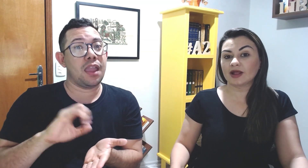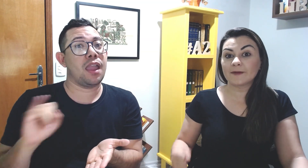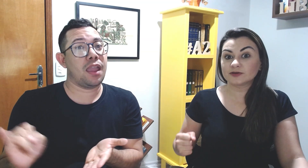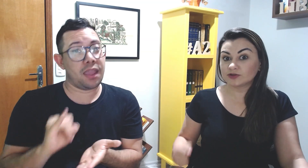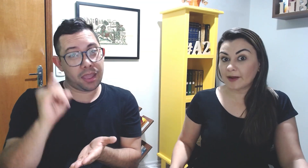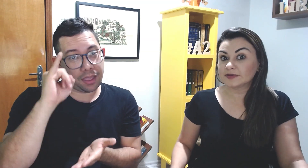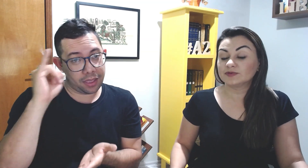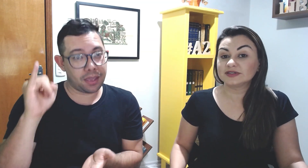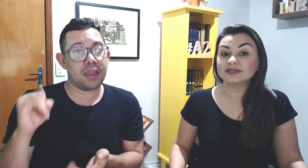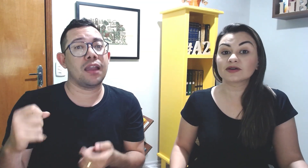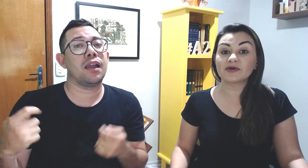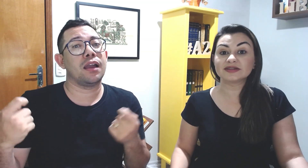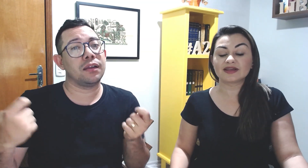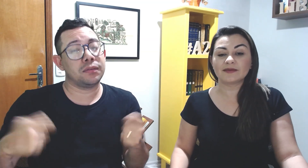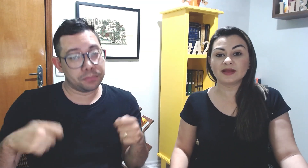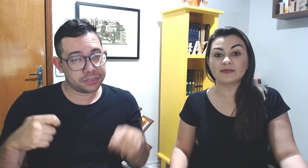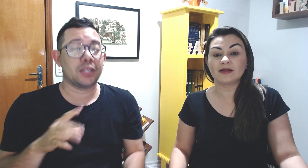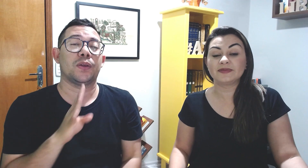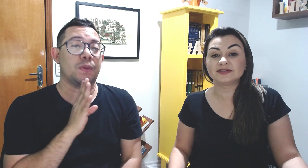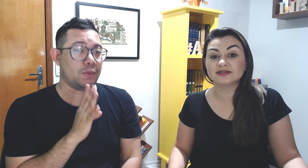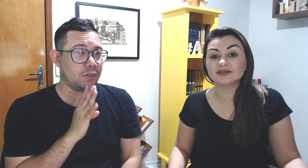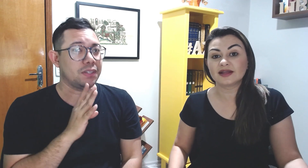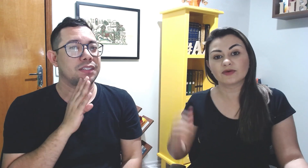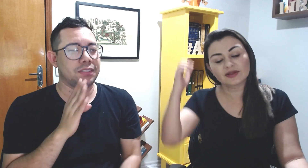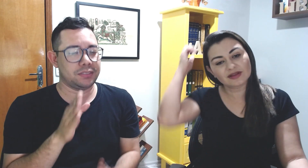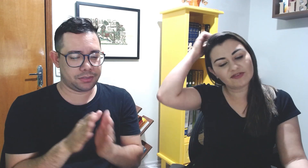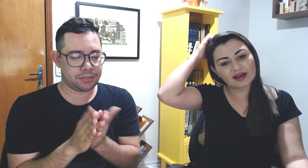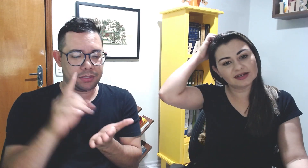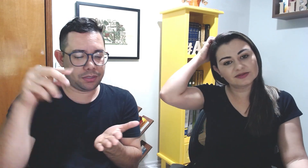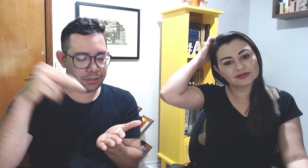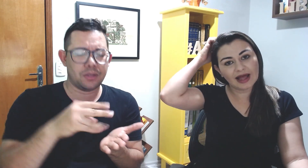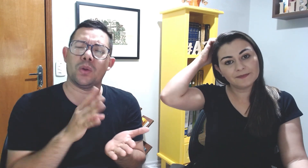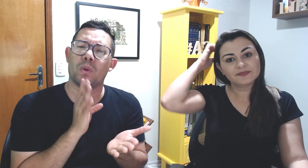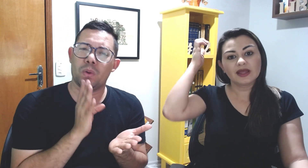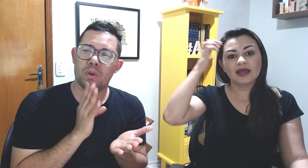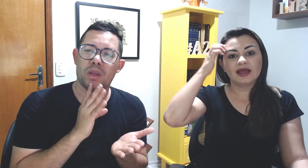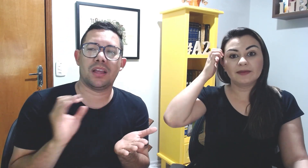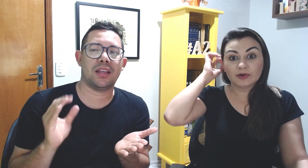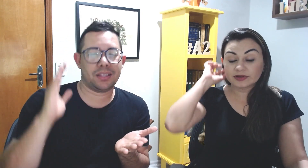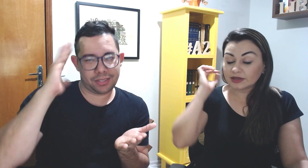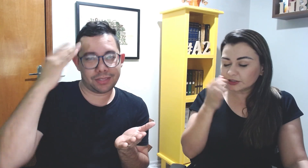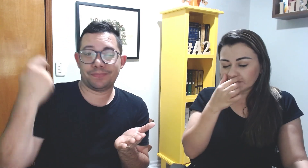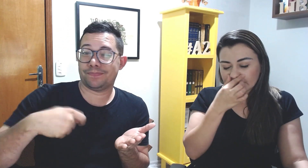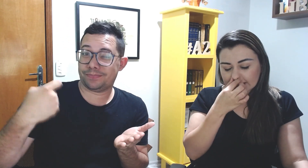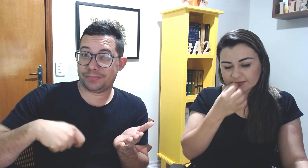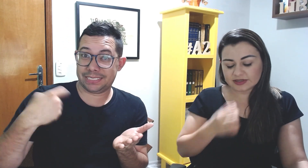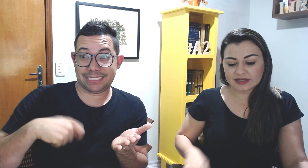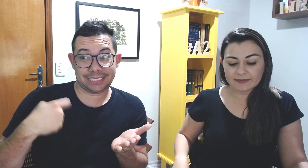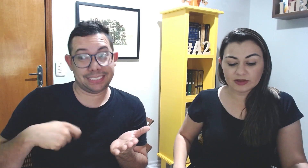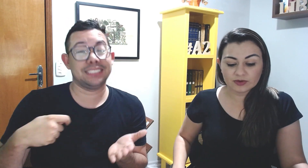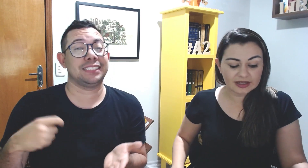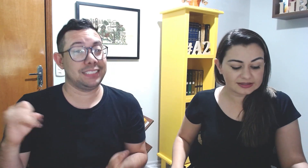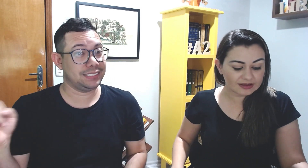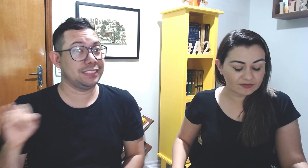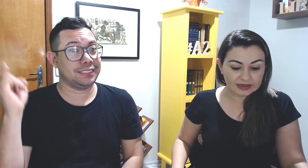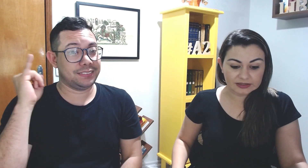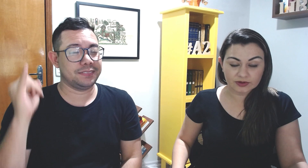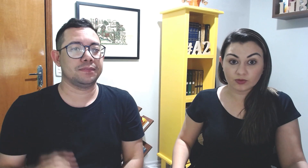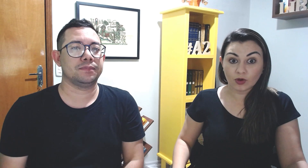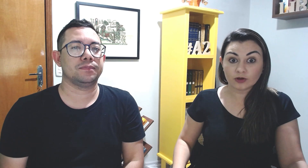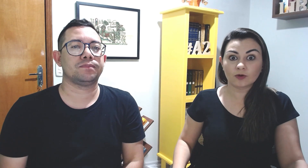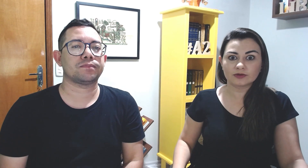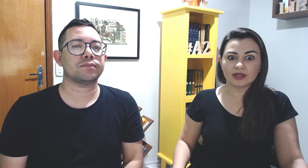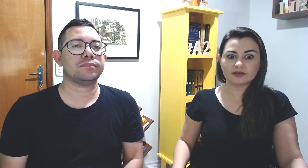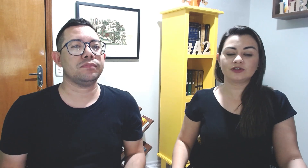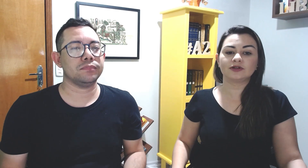para o intérprete. O intérprete precisa conhecer a Bíblia, ele precisa entender o que está falando, tá? É importante mesmo a gente saber do que está falando, é